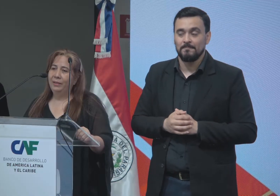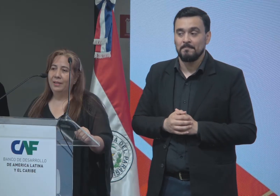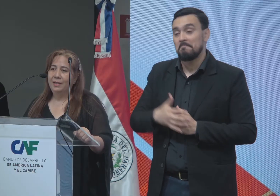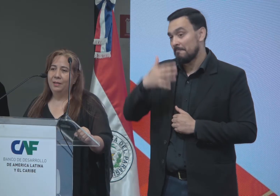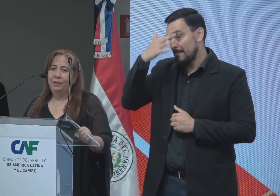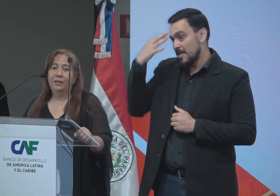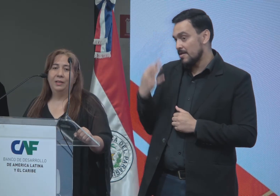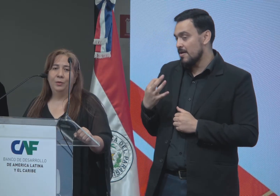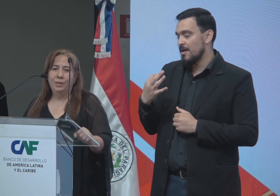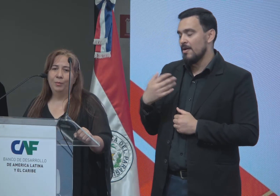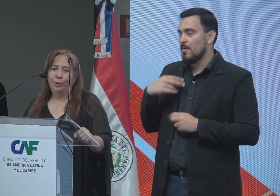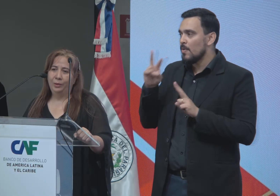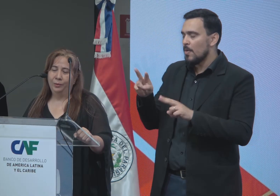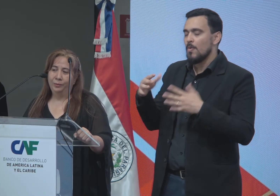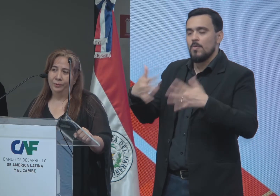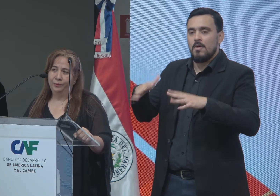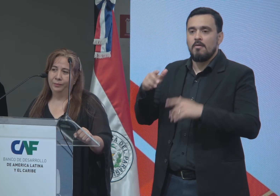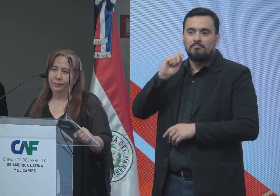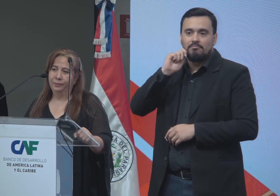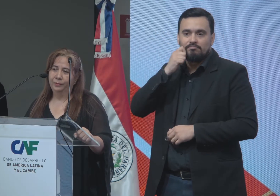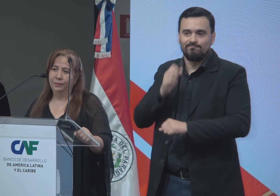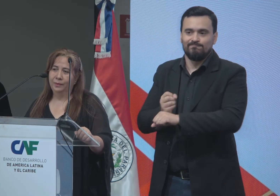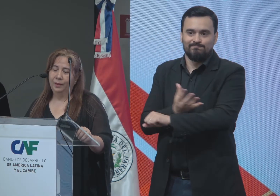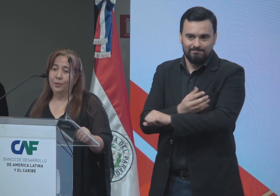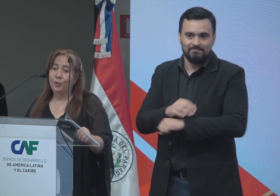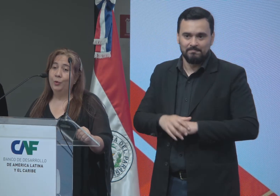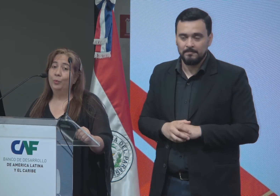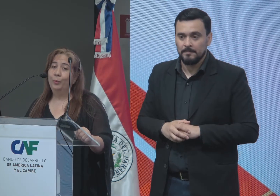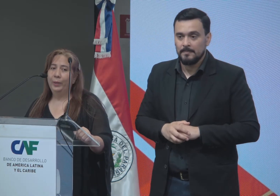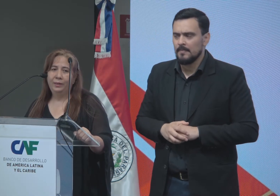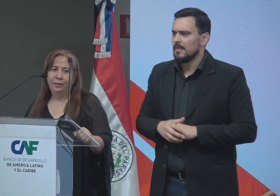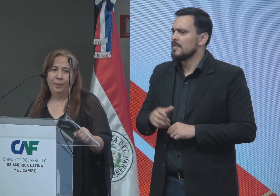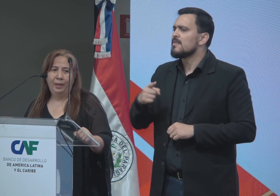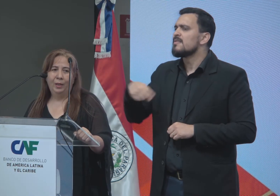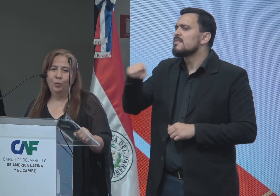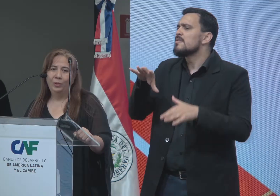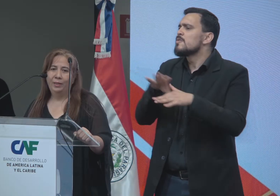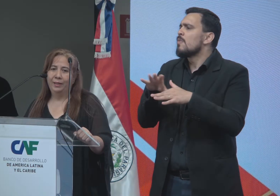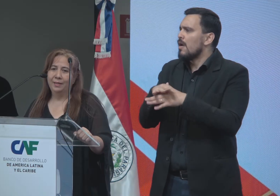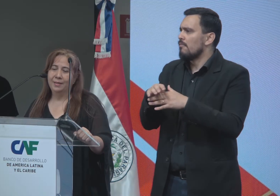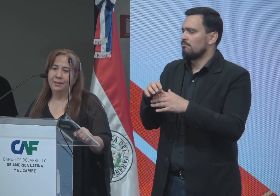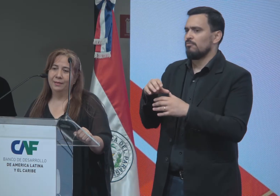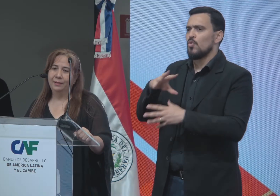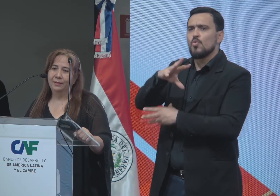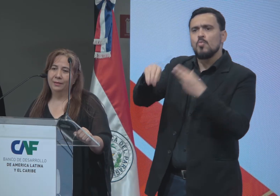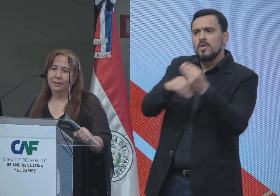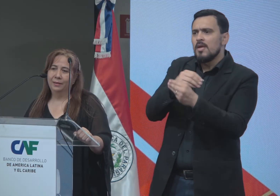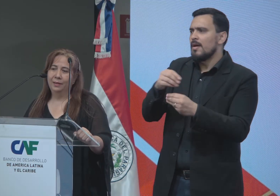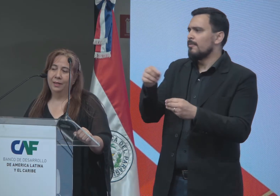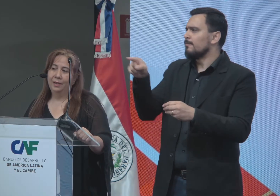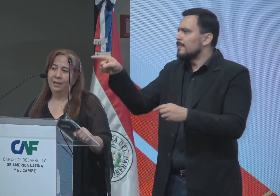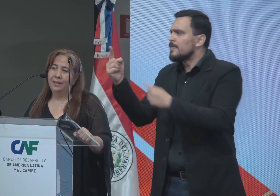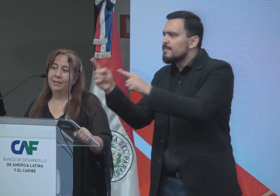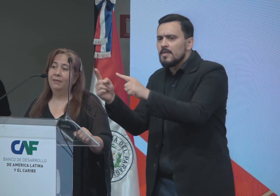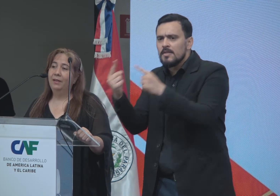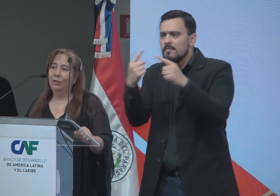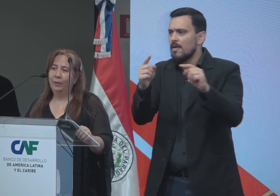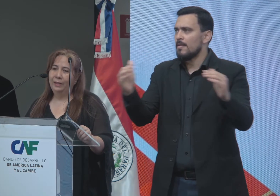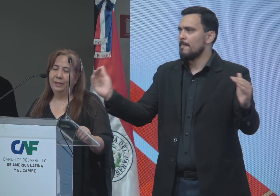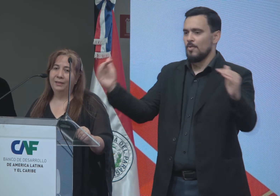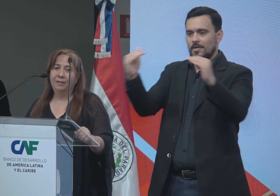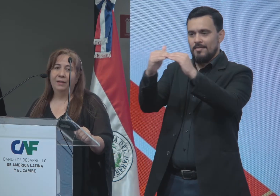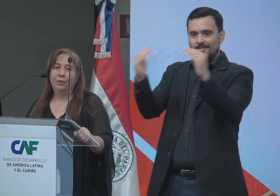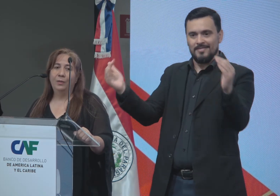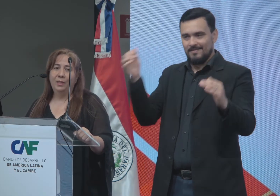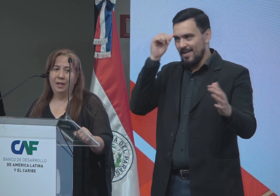realmente es significativo y simbólico. Son un puente para las comunidades. Se valora